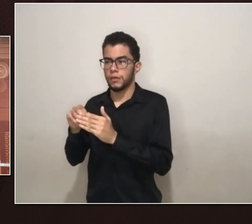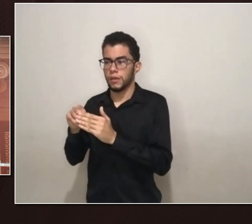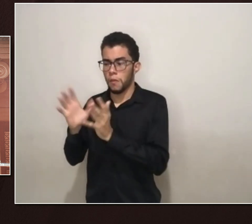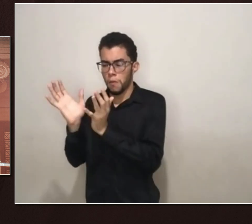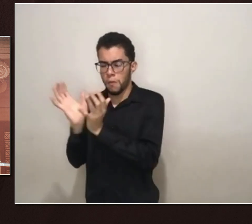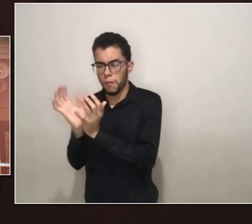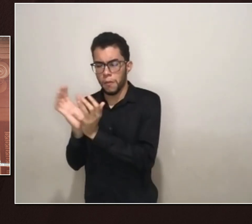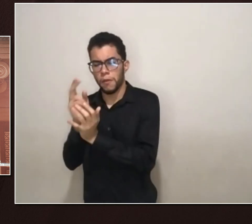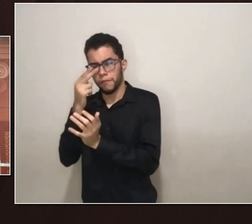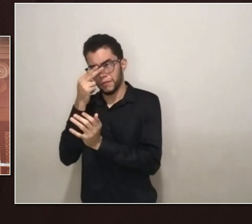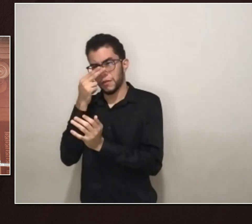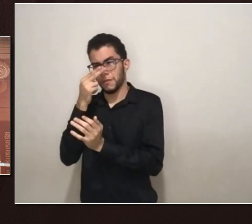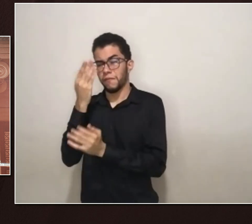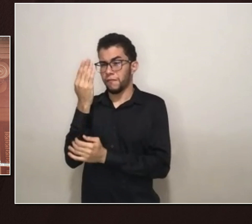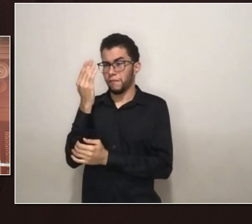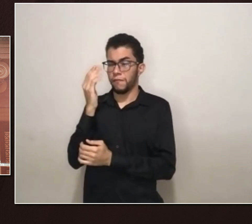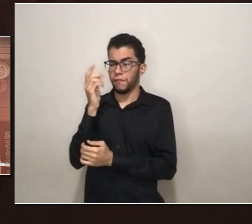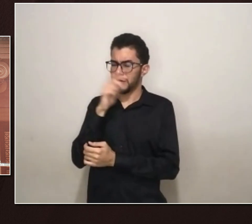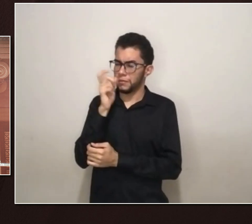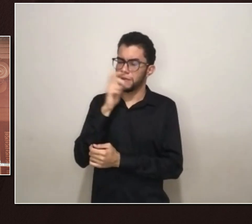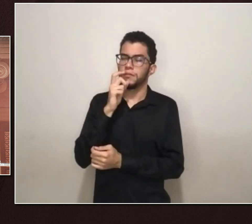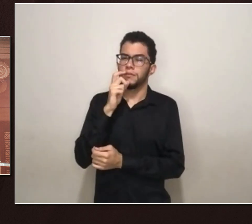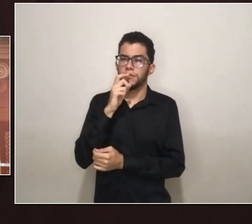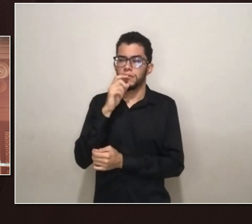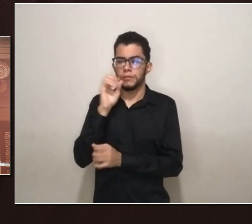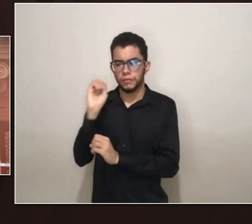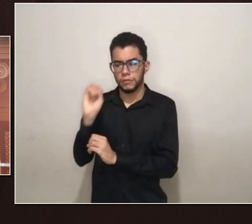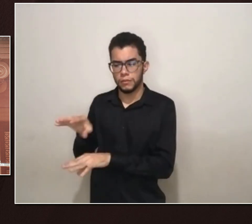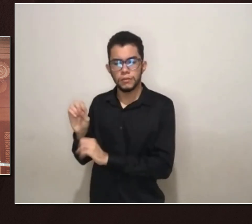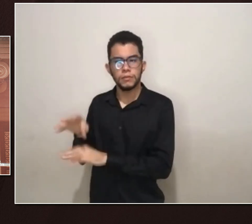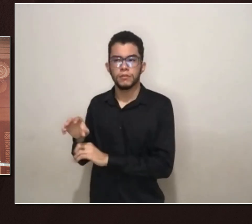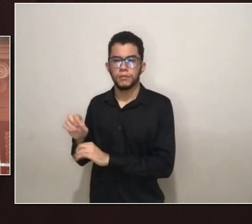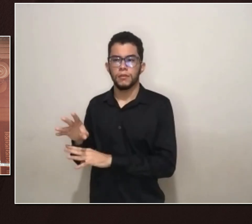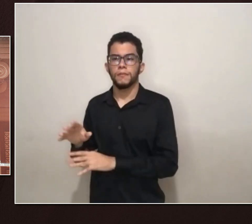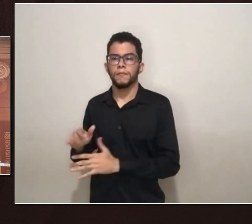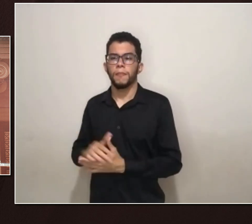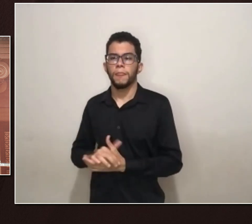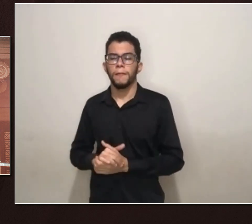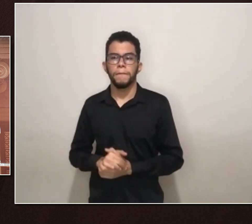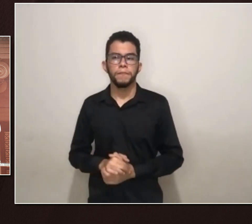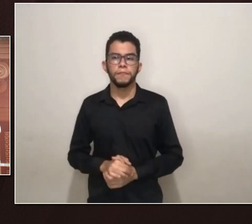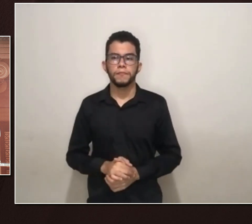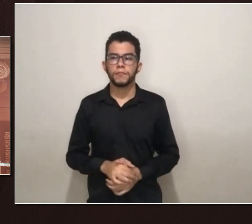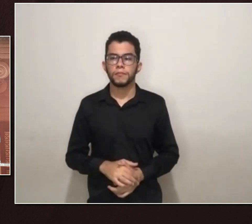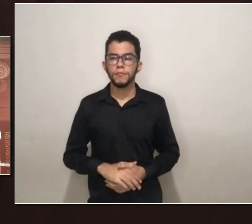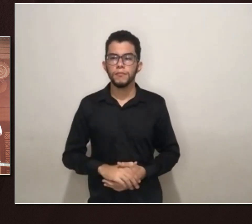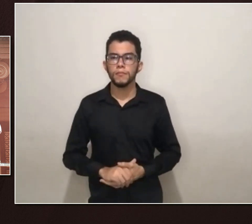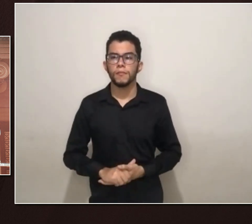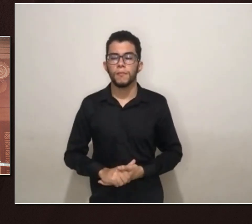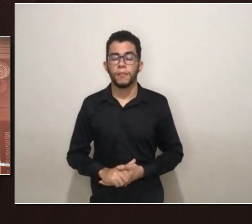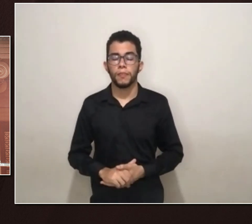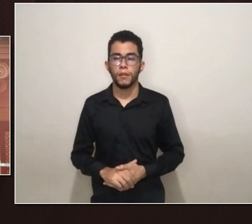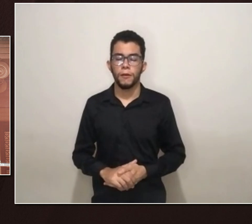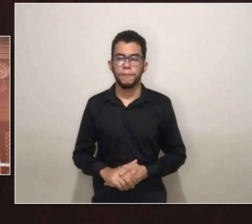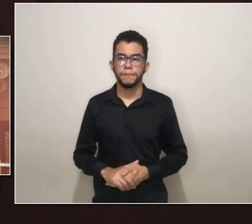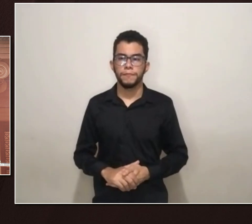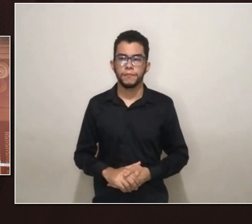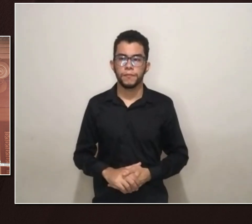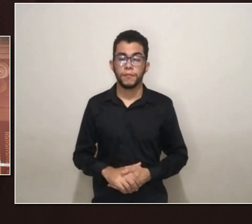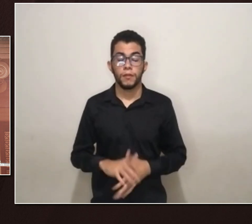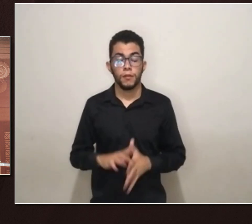seja um espelho para nós verificarmos. Aqui fala assim: quando a igreja está arranjada